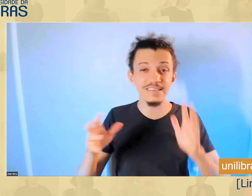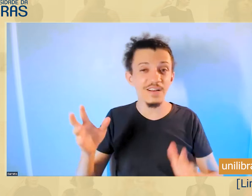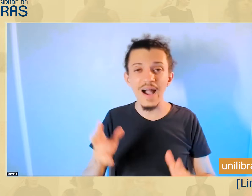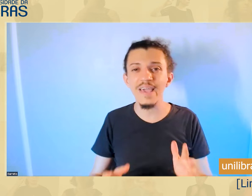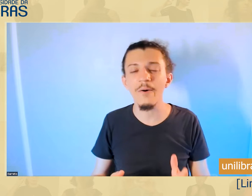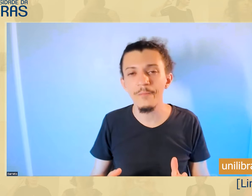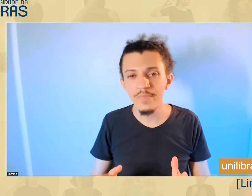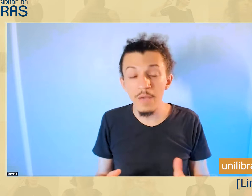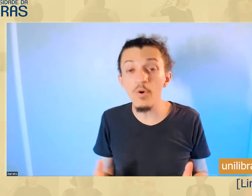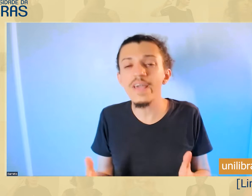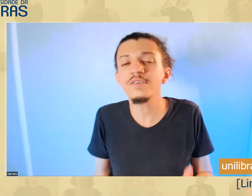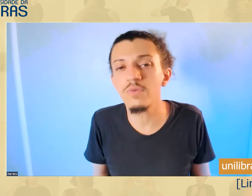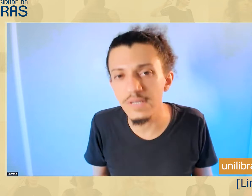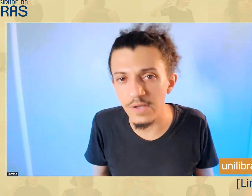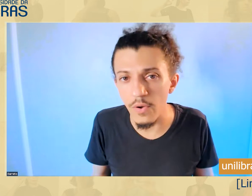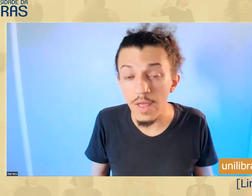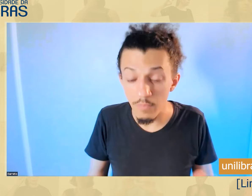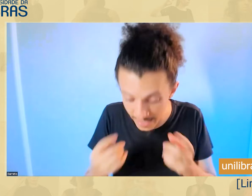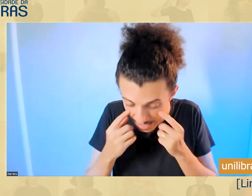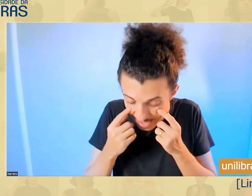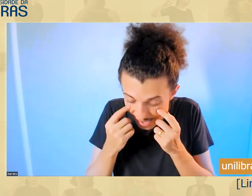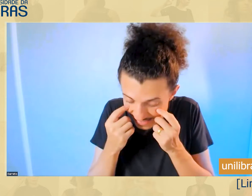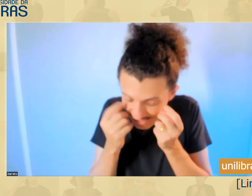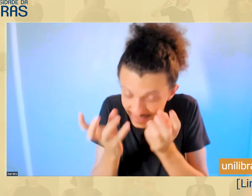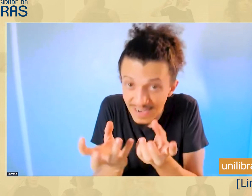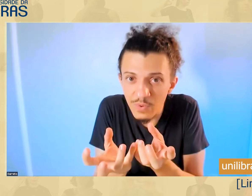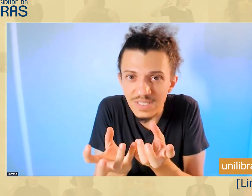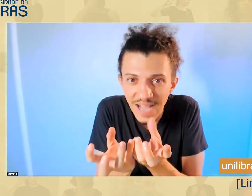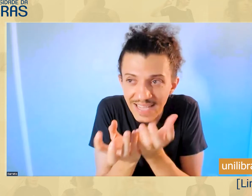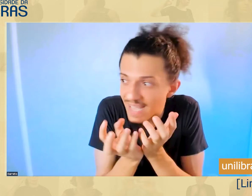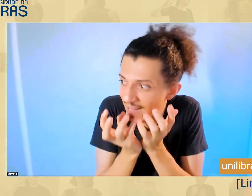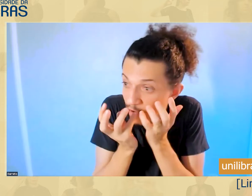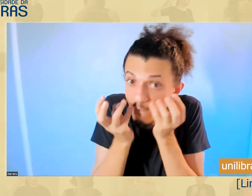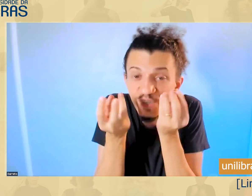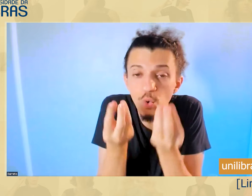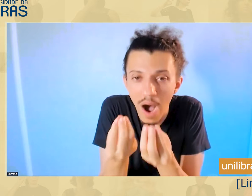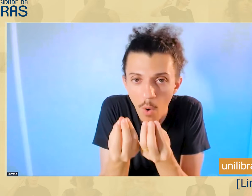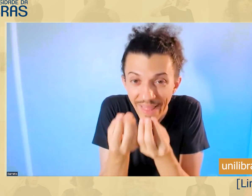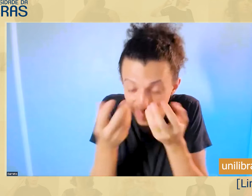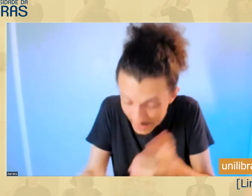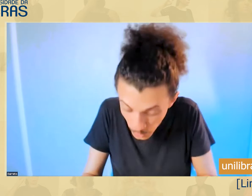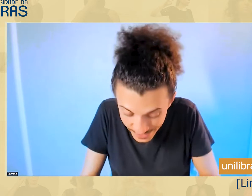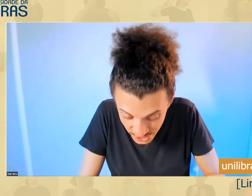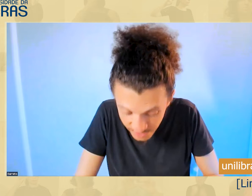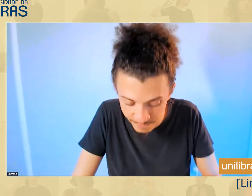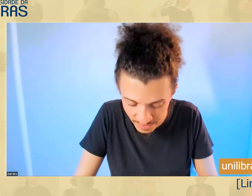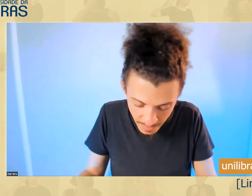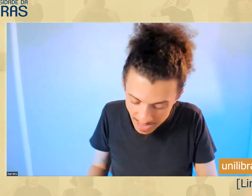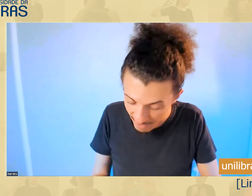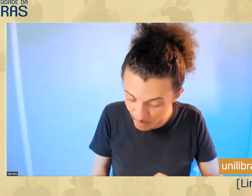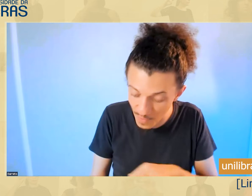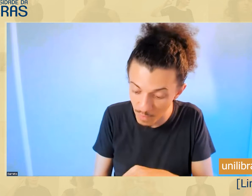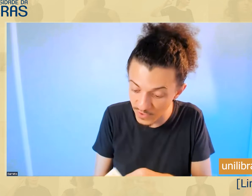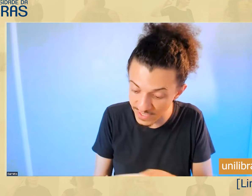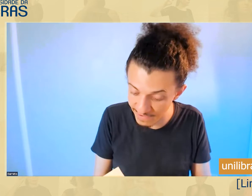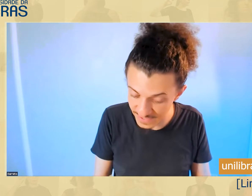estava conversando com a Raquel. E por que isso aconteceu? Porque a escrita da língua de sinais, ela é tão visual, é tão intuitiva